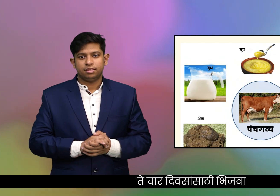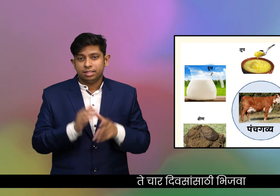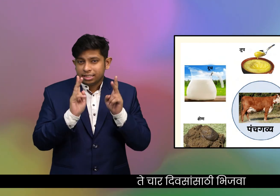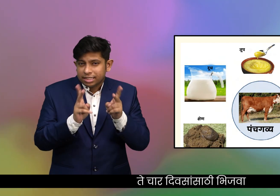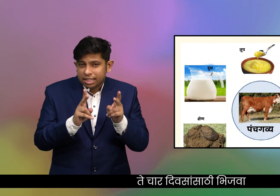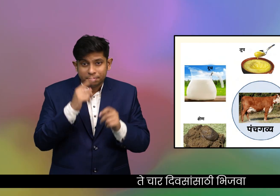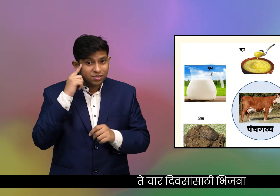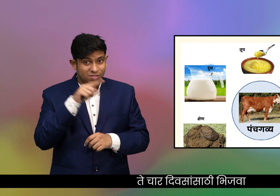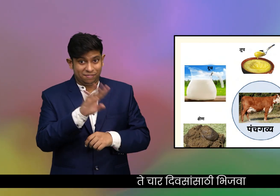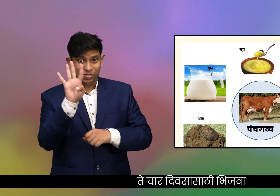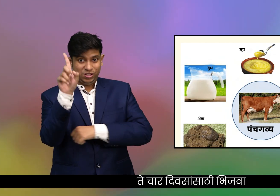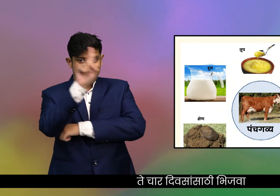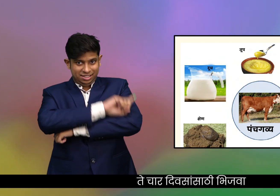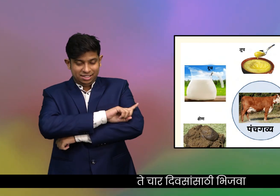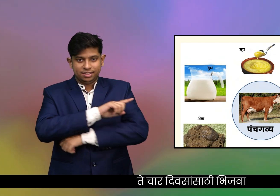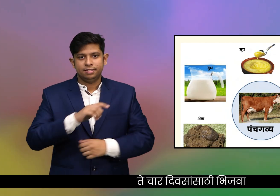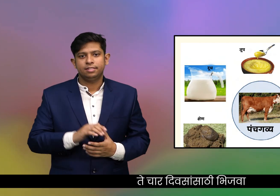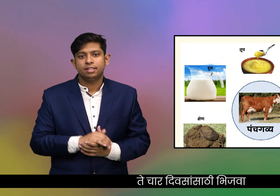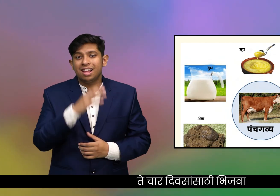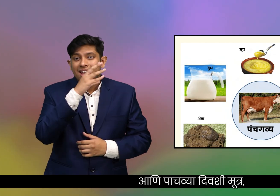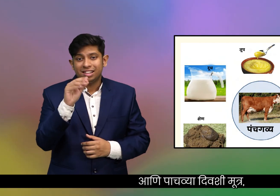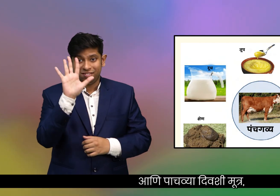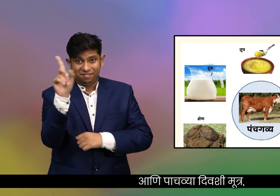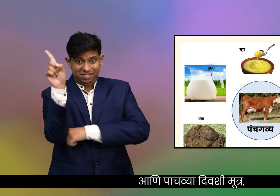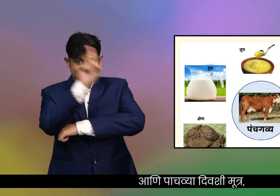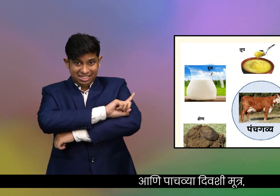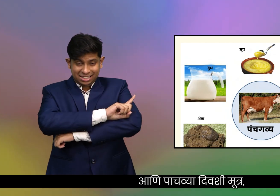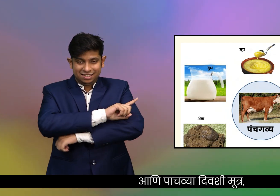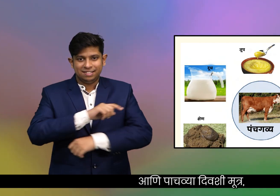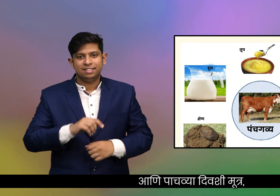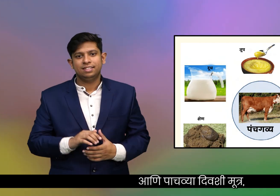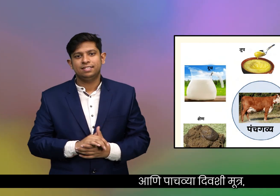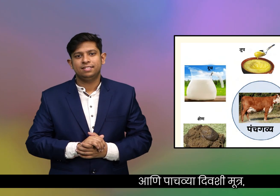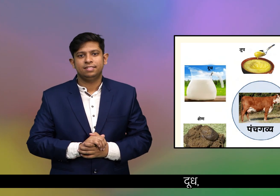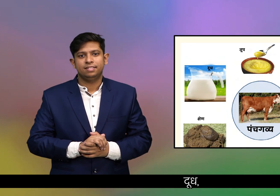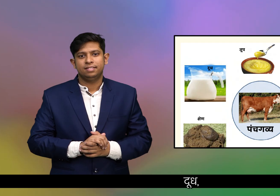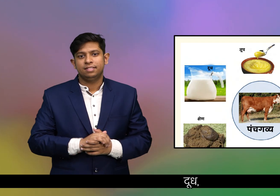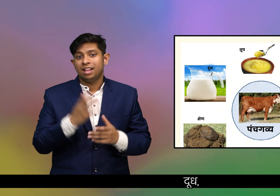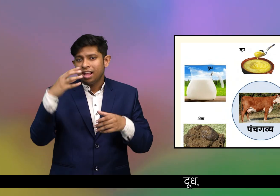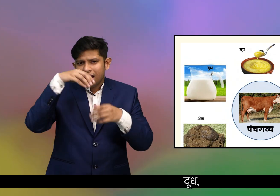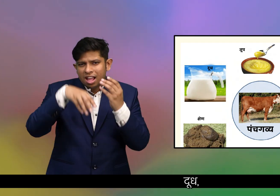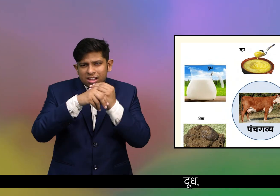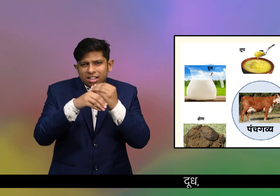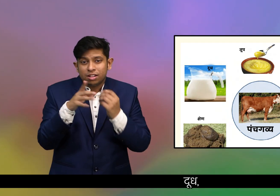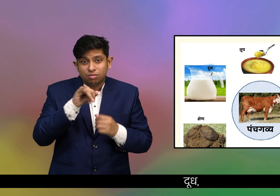ते 4 दिवसांसाठी भिजवा आणि 5व्या दिवशी मूत्र, दूध,